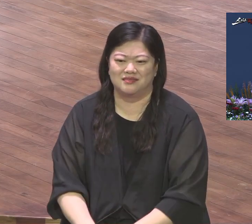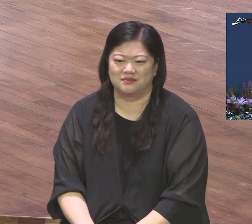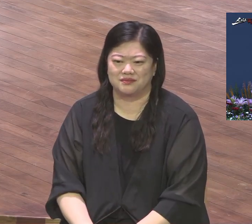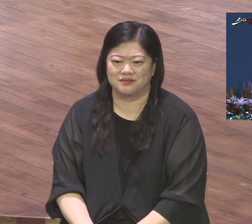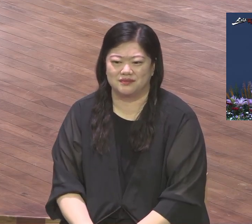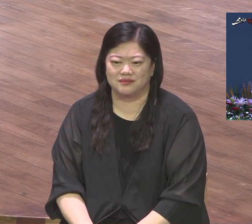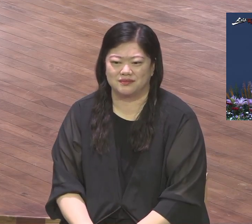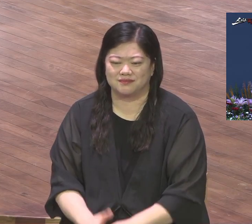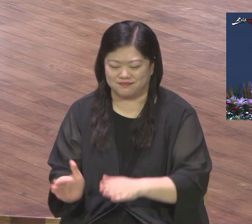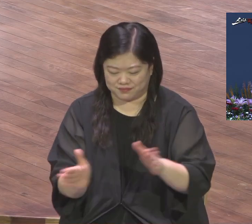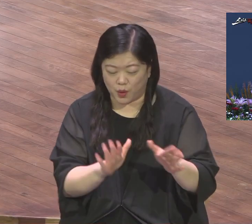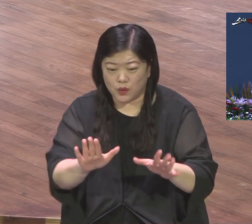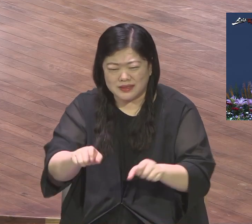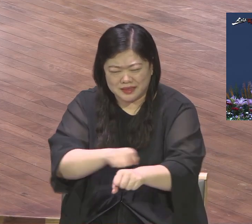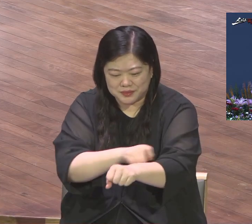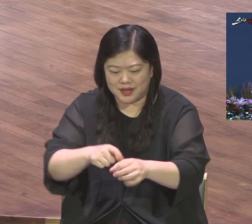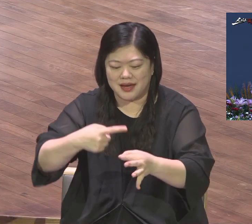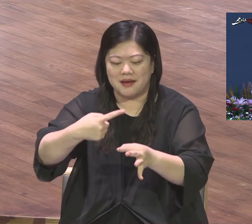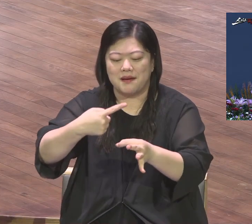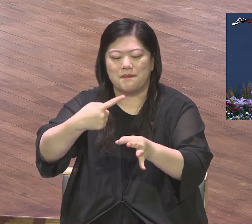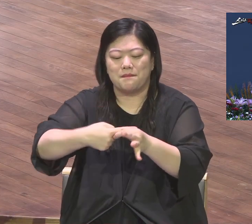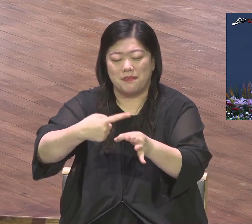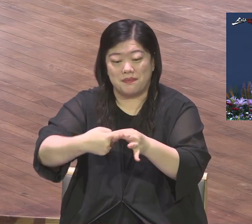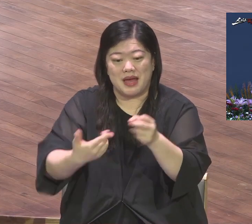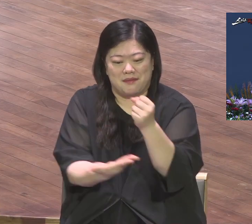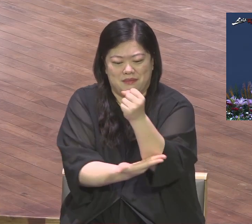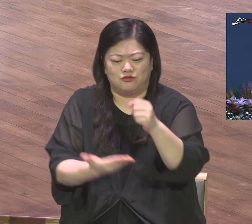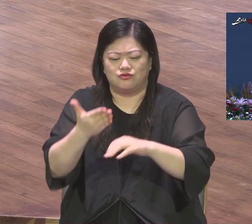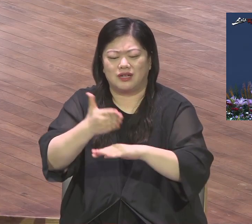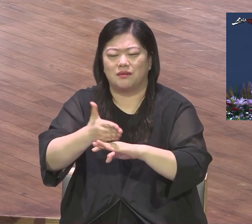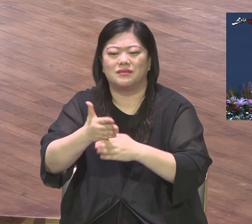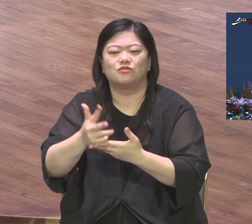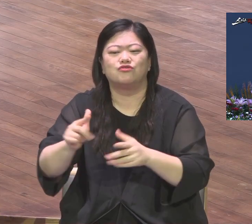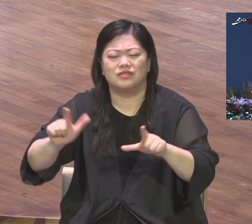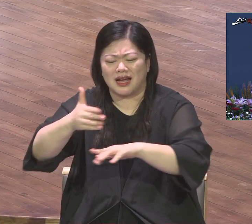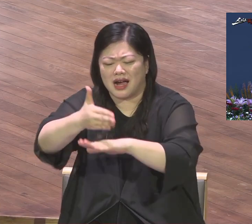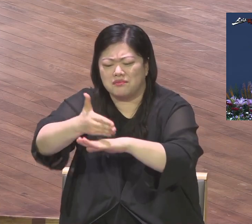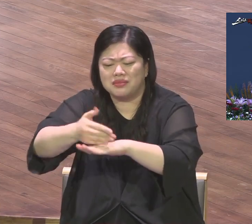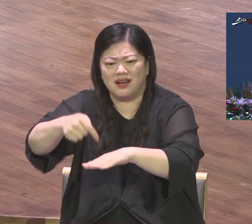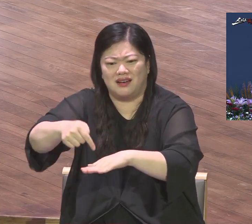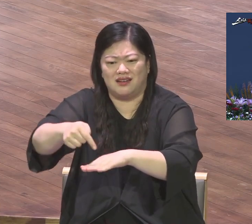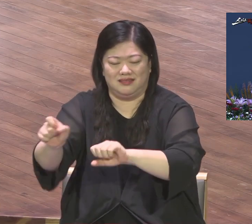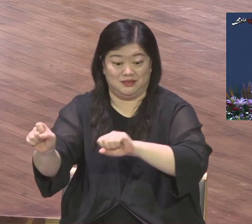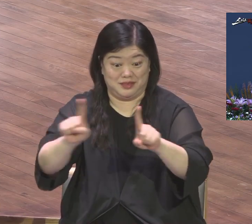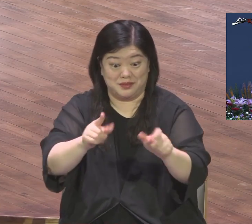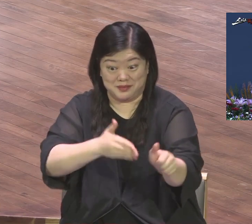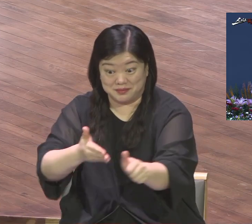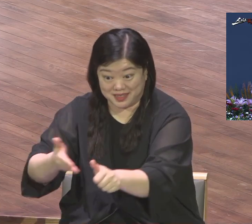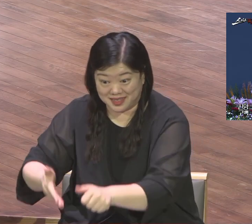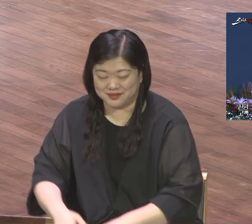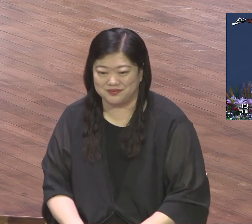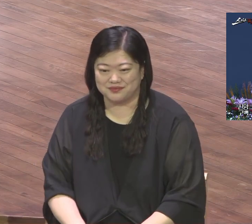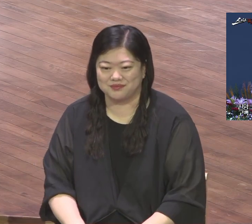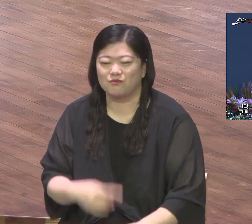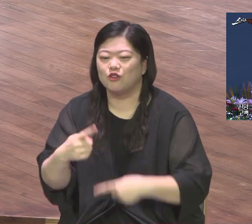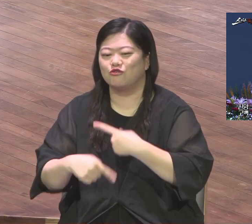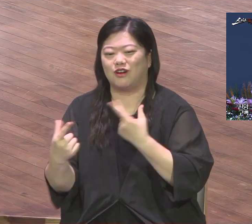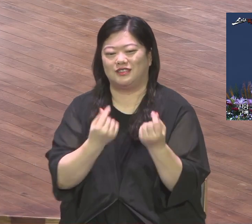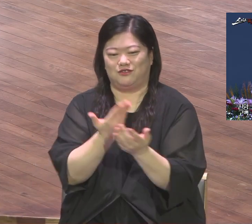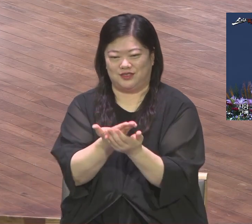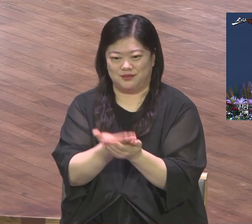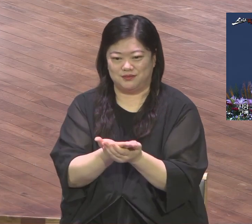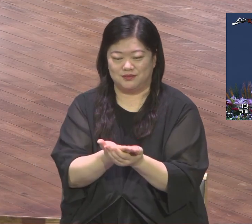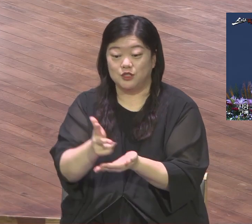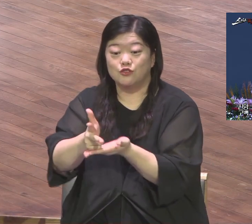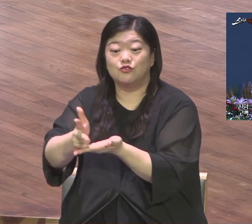맥주 감사 주일 맞이해서 내 속에 감사가 넘치는 회복이 있기를 바랍니다. 신앙 고백합니다.